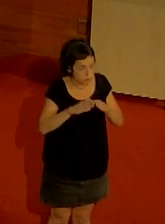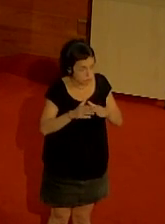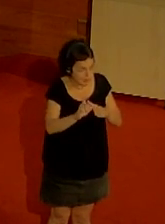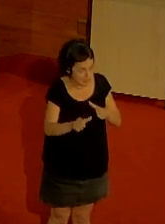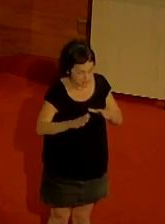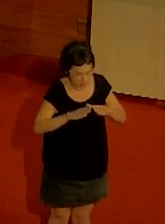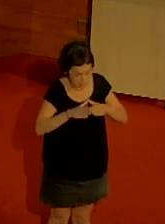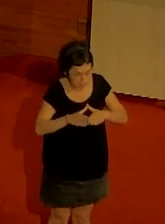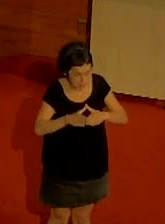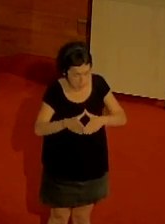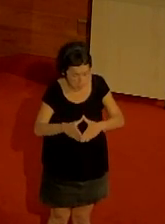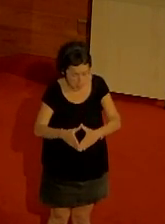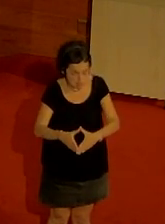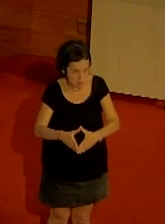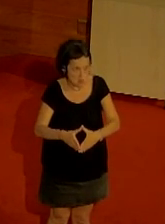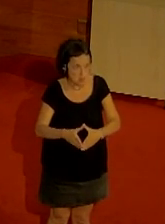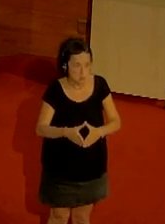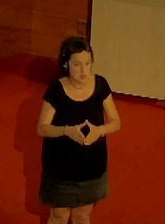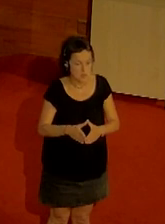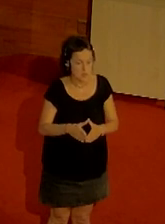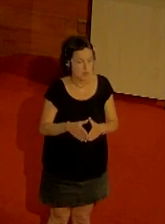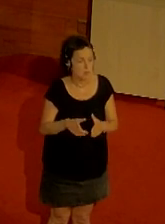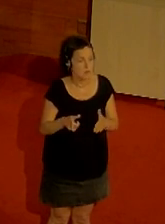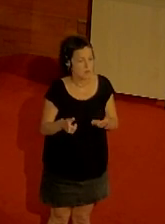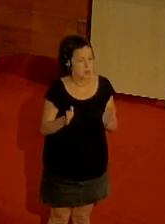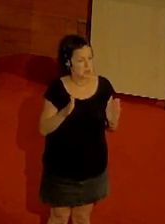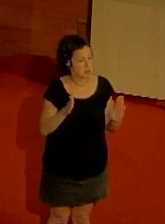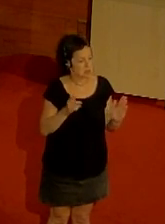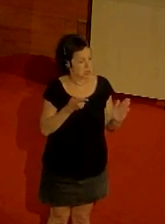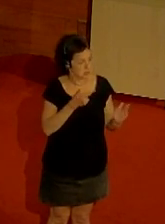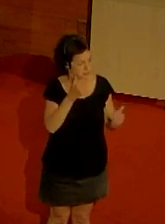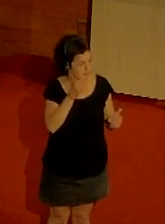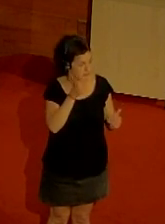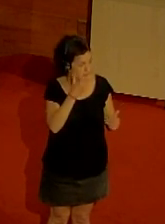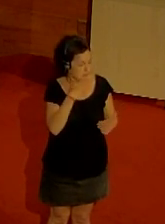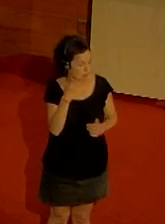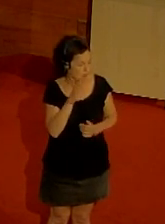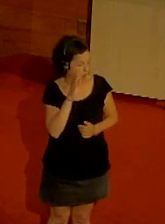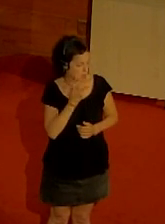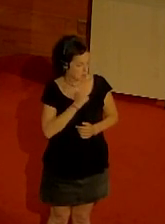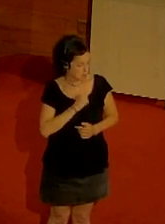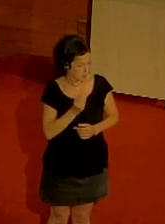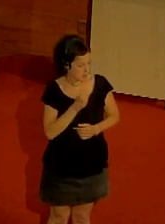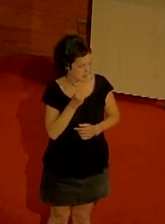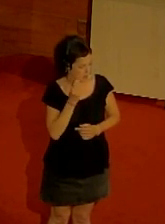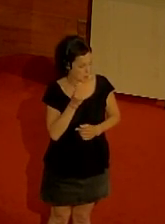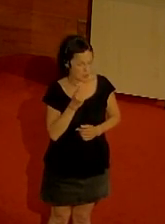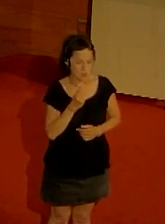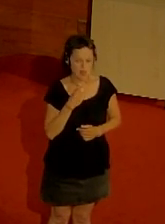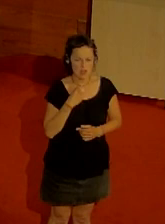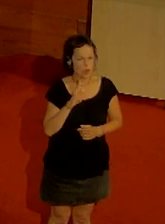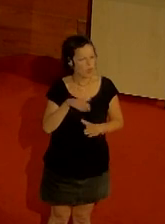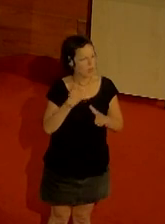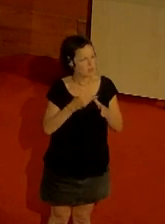Y hubo un momento en que él se sentía mejor y le dijo a la enfermera, bueno, salimos un momento a que me dé la brisa,